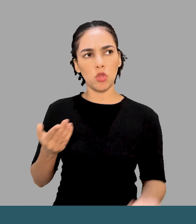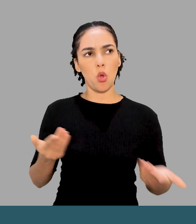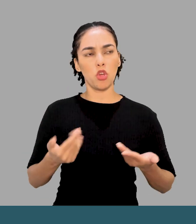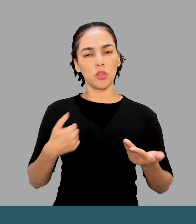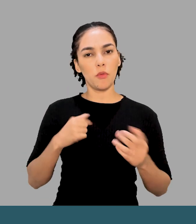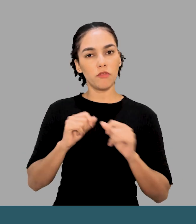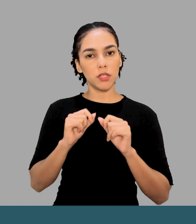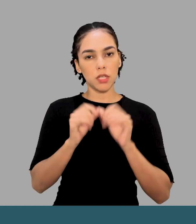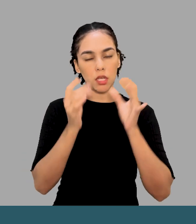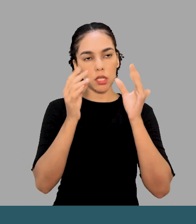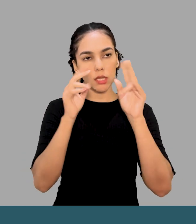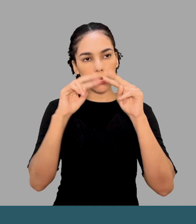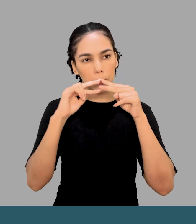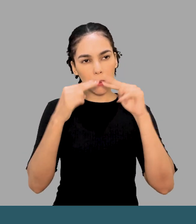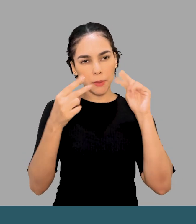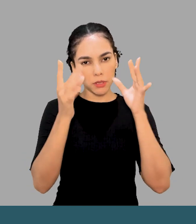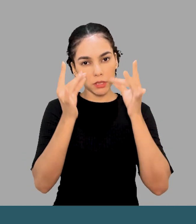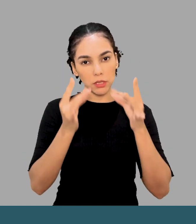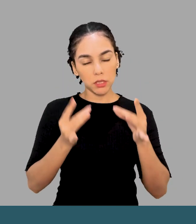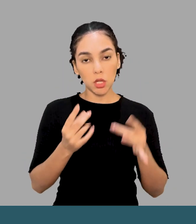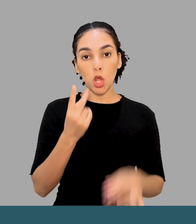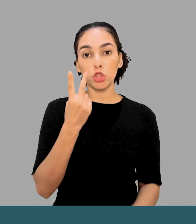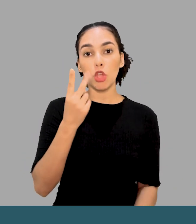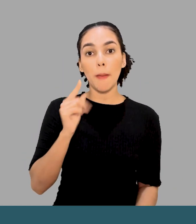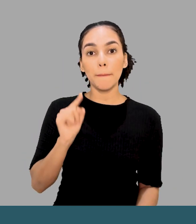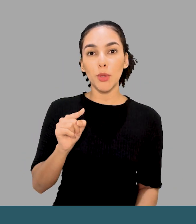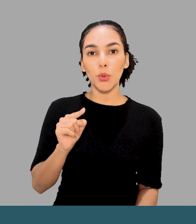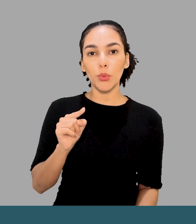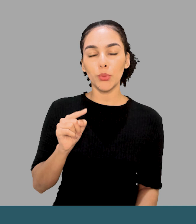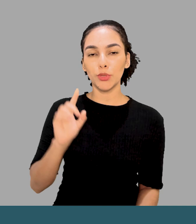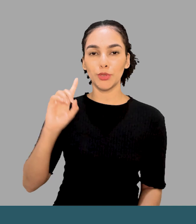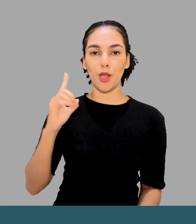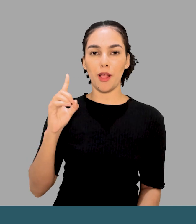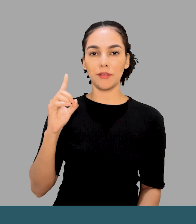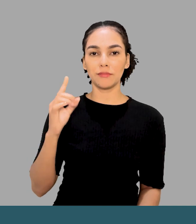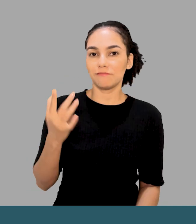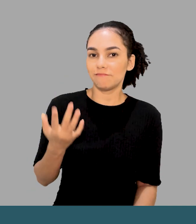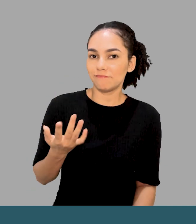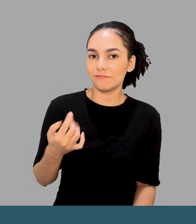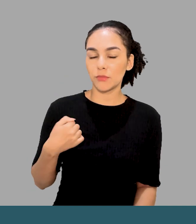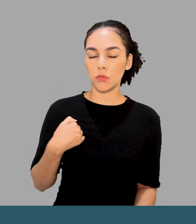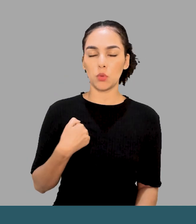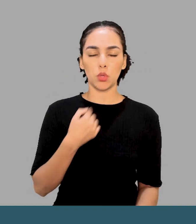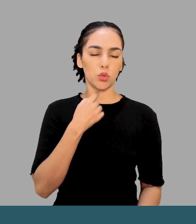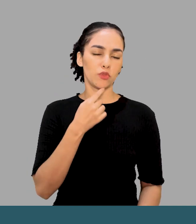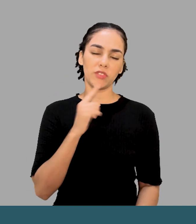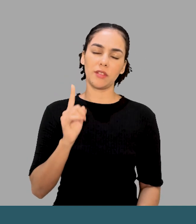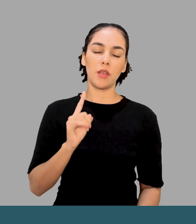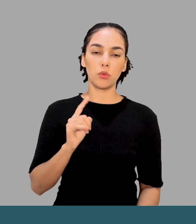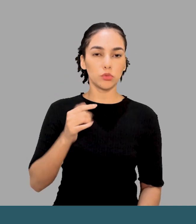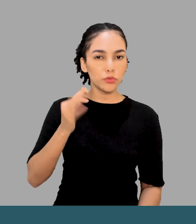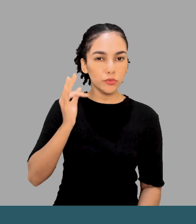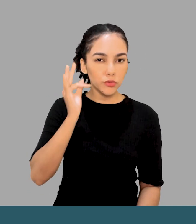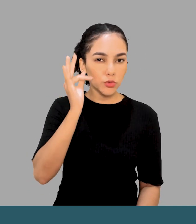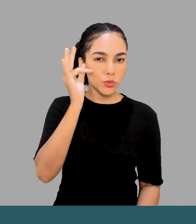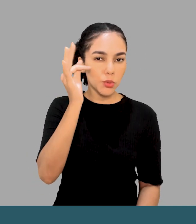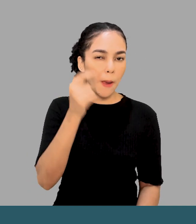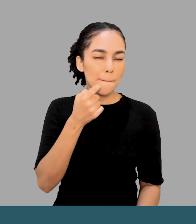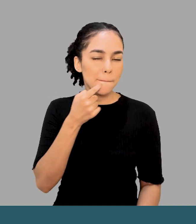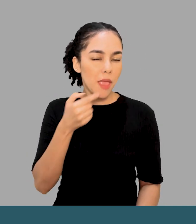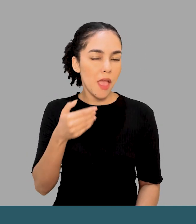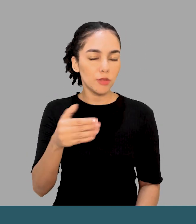fazer o sequenciamento, $2 mil. Portanto, eu não tenho dúvida que no futuro, não muito longe, nós vamos ter